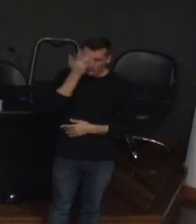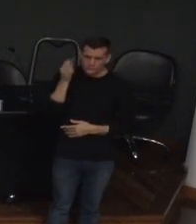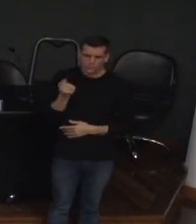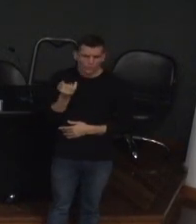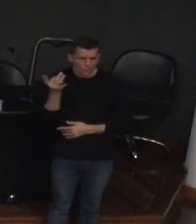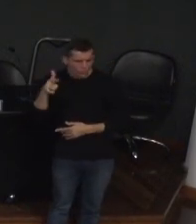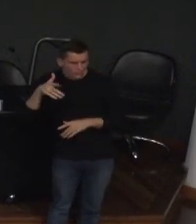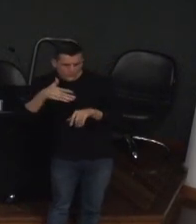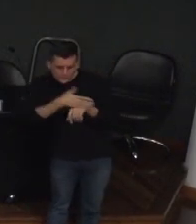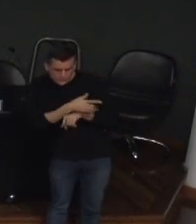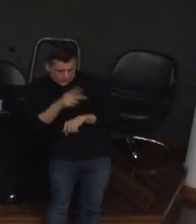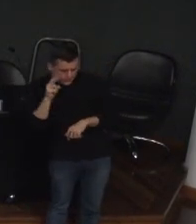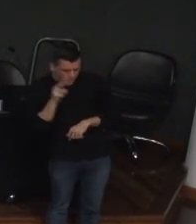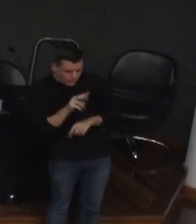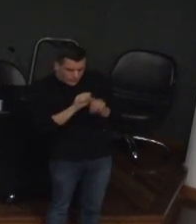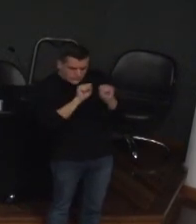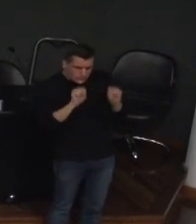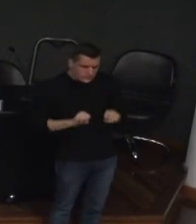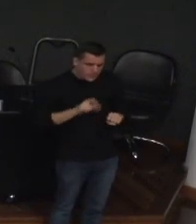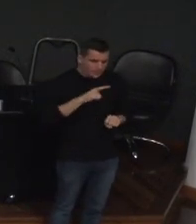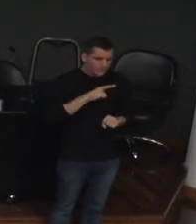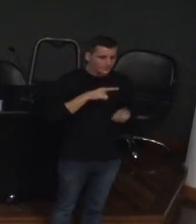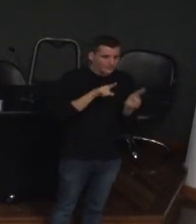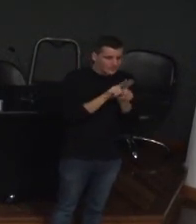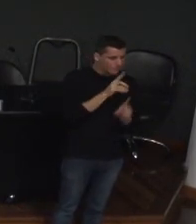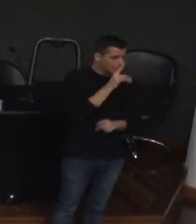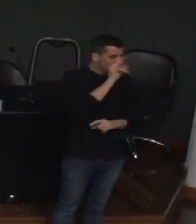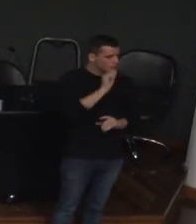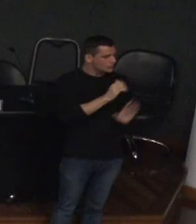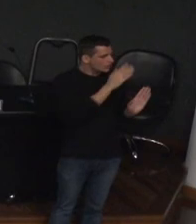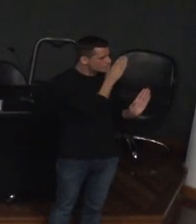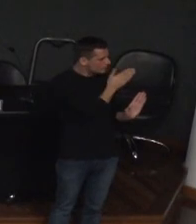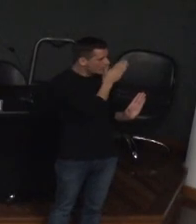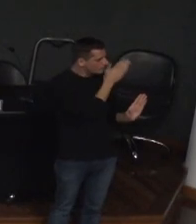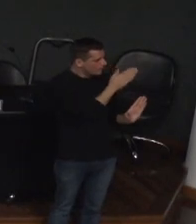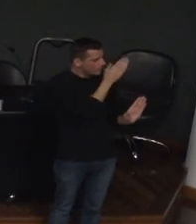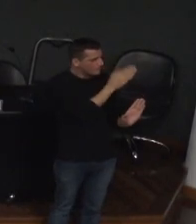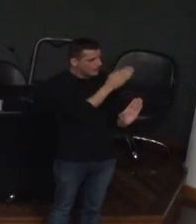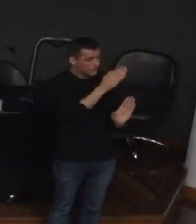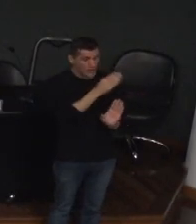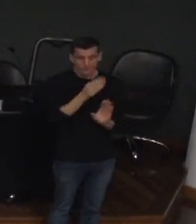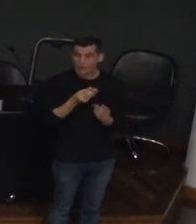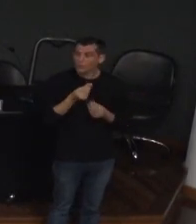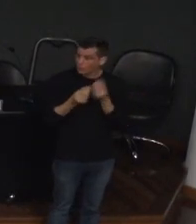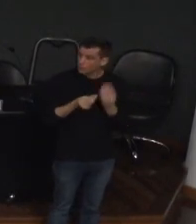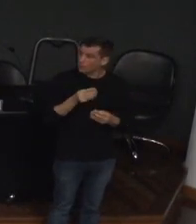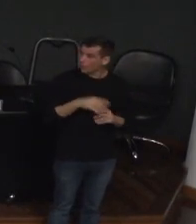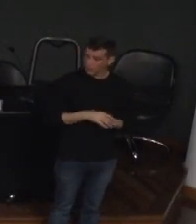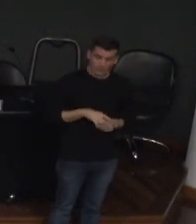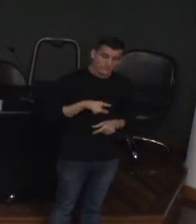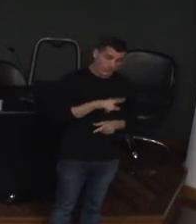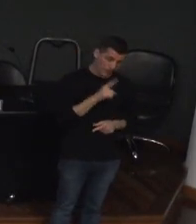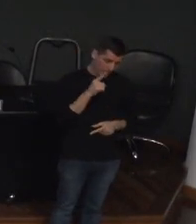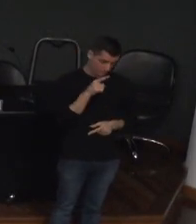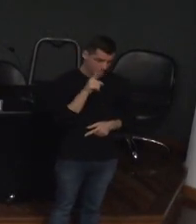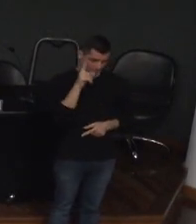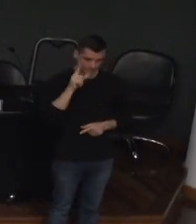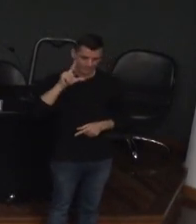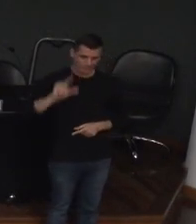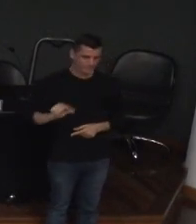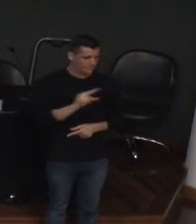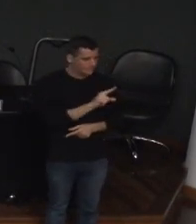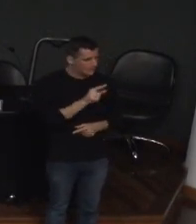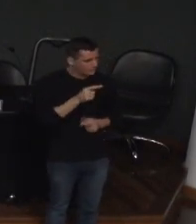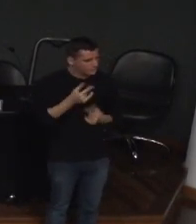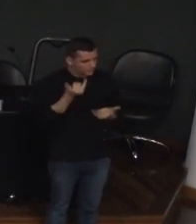tempo acessa, em ordem cronológica. Então, o SEI mitigou muito a probabilidade de acontecer o